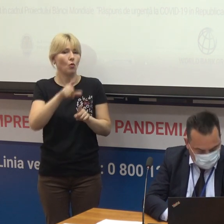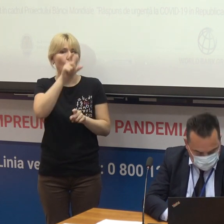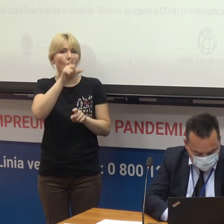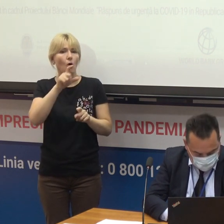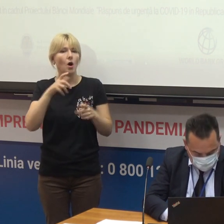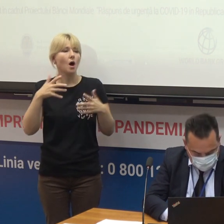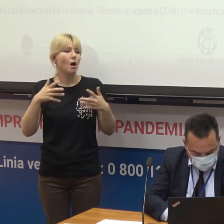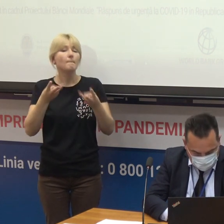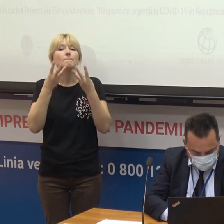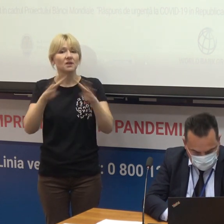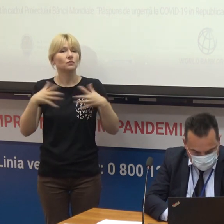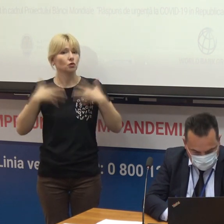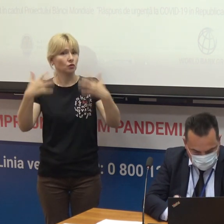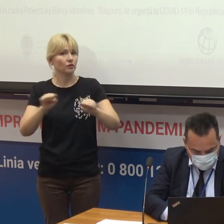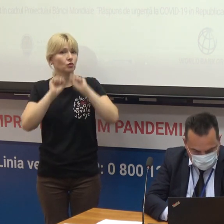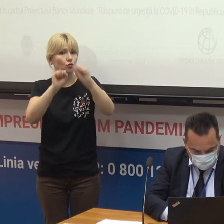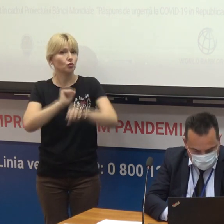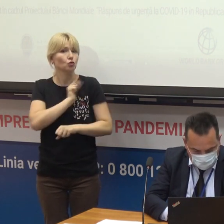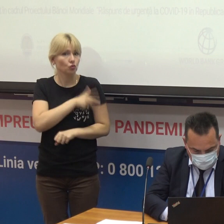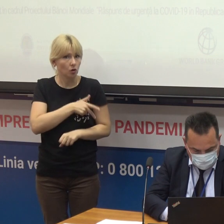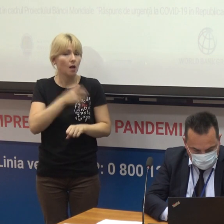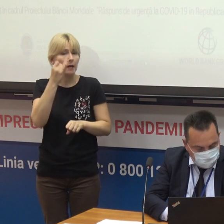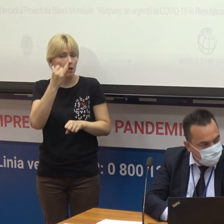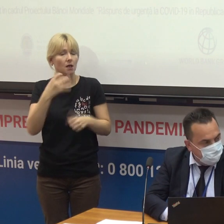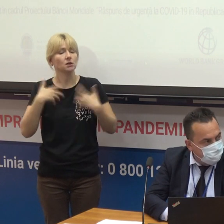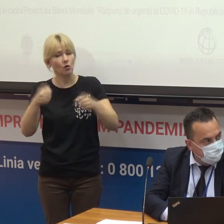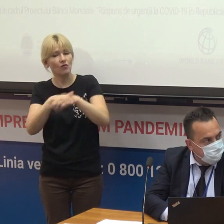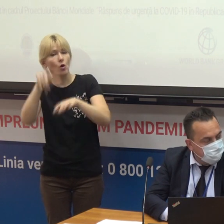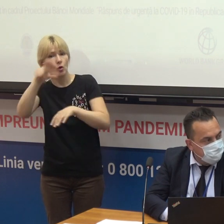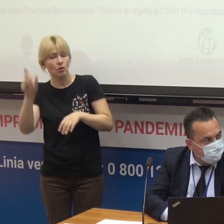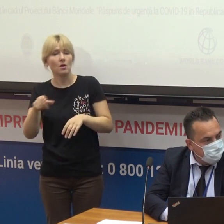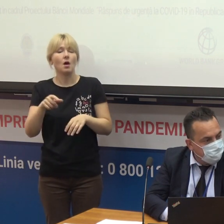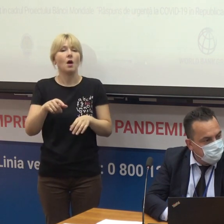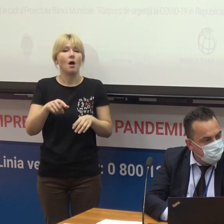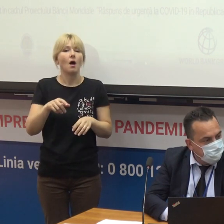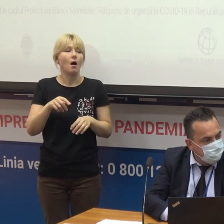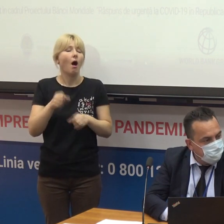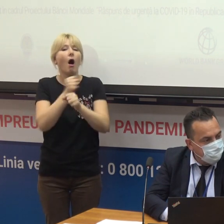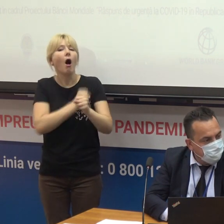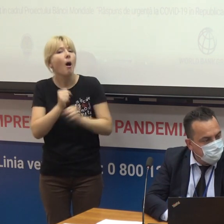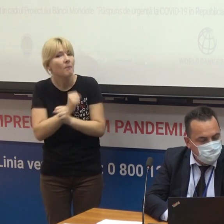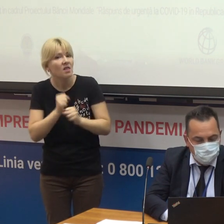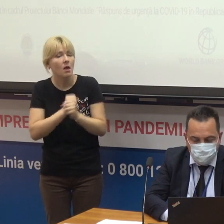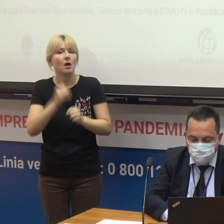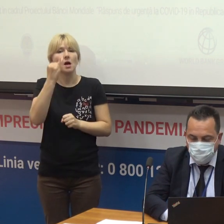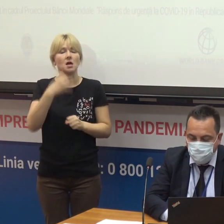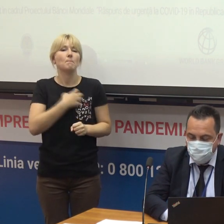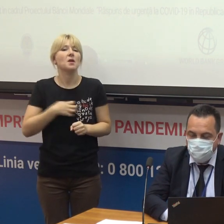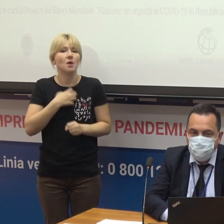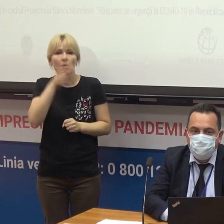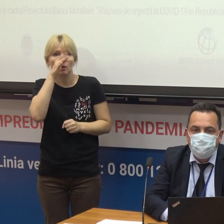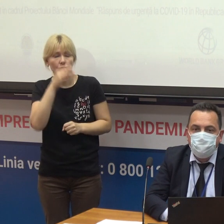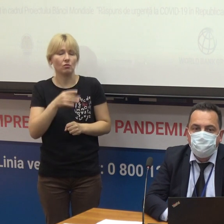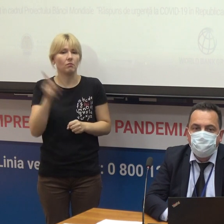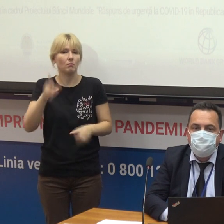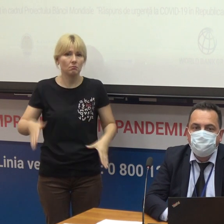Ministerului Sănătății, Muncii și Protecției Sociale cu Universitatea de Stat de Medicină și Farmacie și Primăria Municipiului Chișinău. Pentru